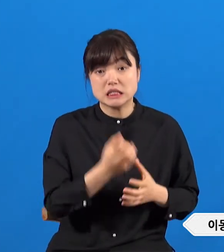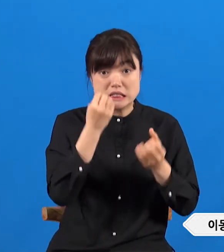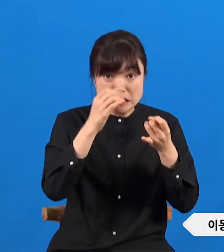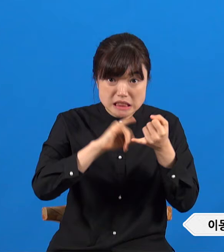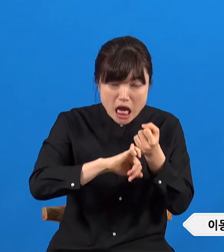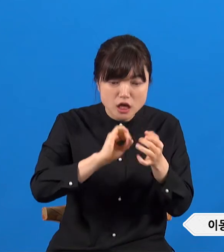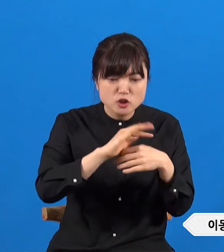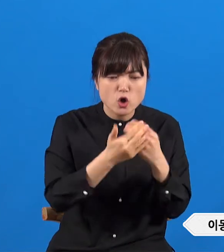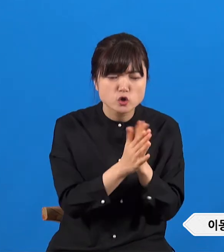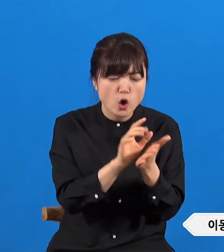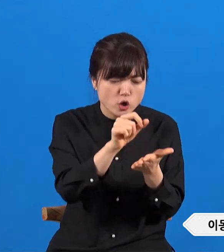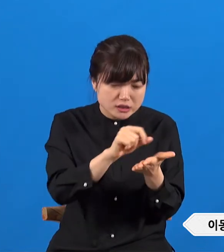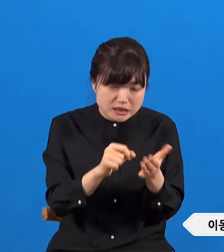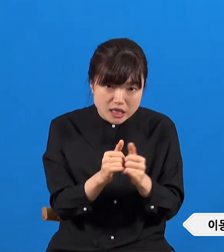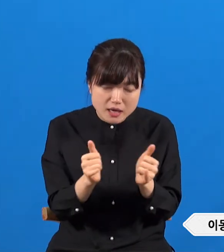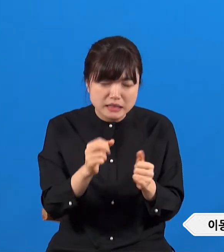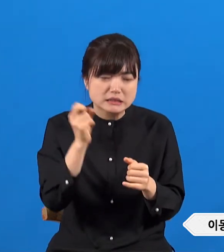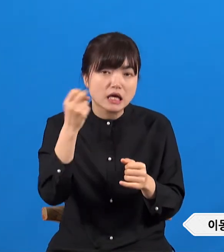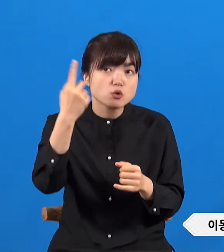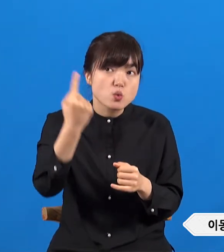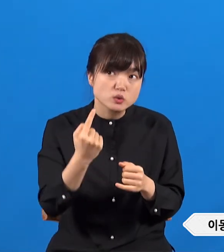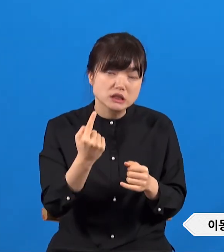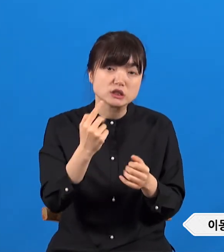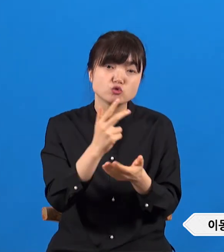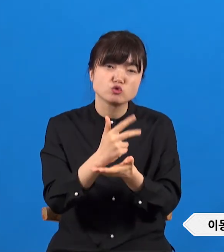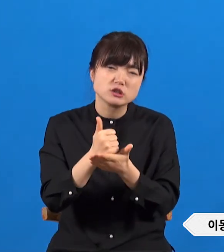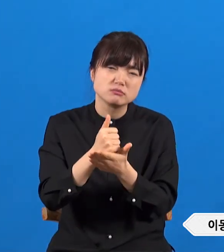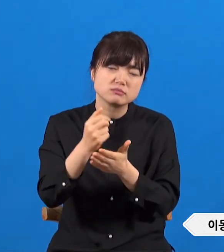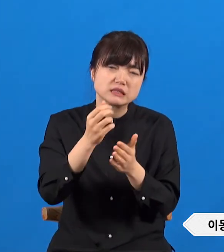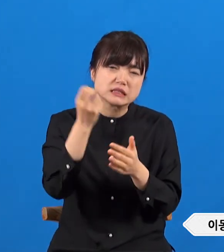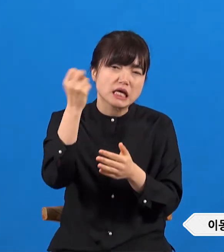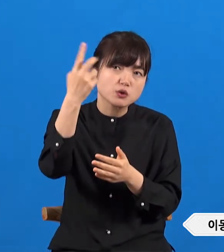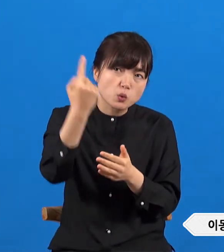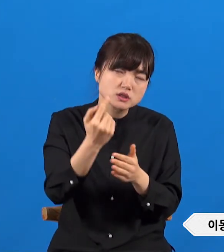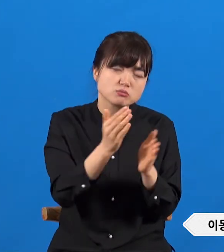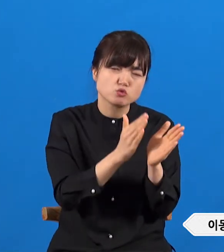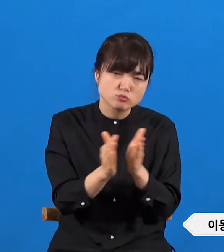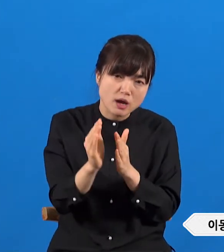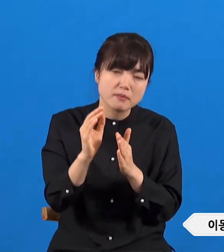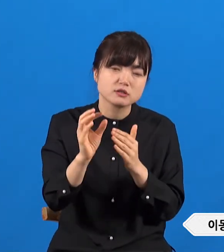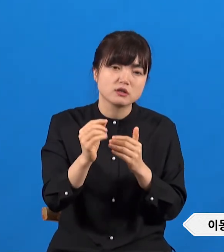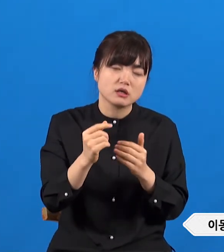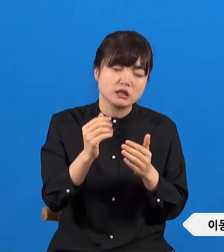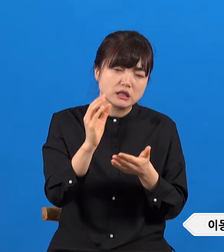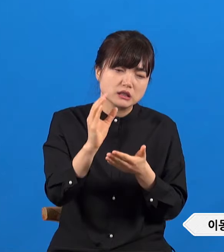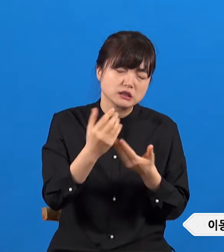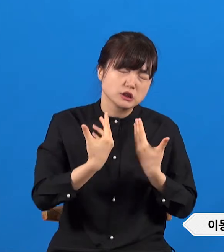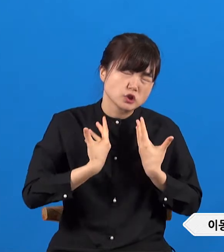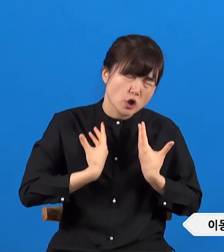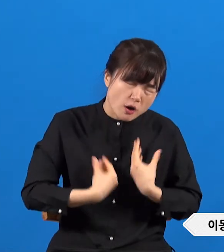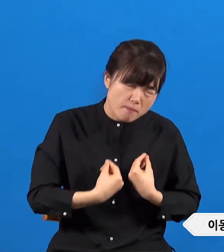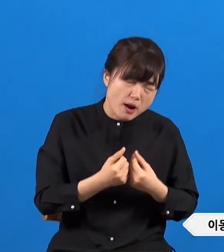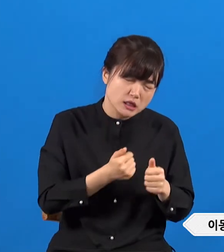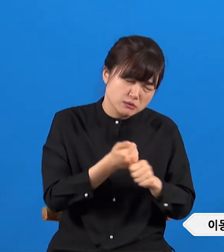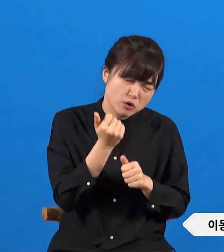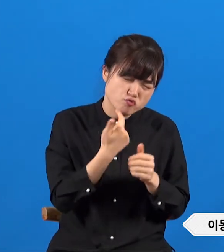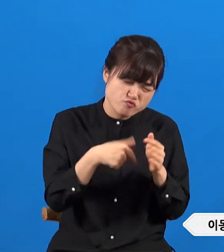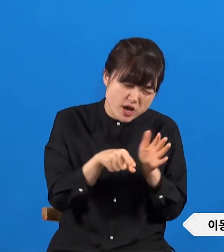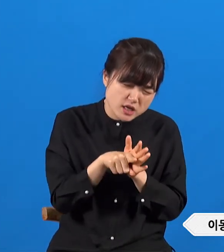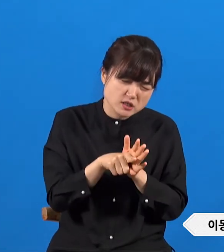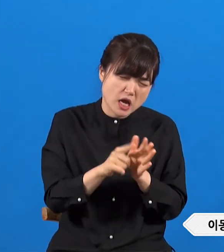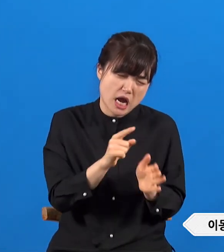신약 성경의 기자들이 다시 오실 주님의 재림을 준비하면서 그 시대의 절망을 극복하기 위해서